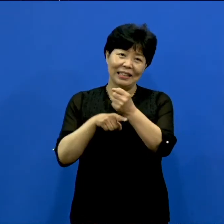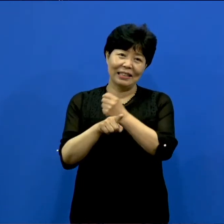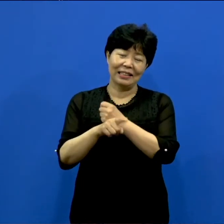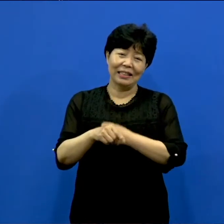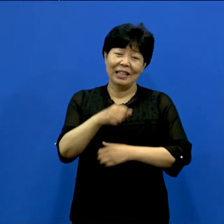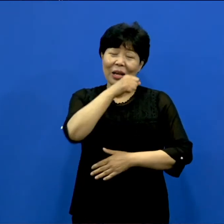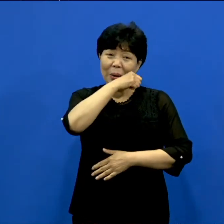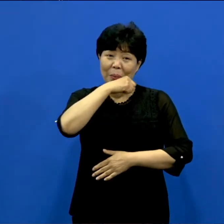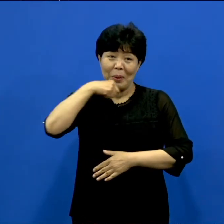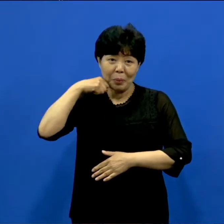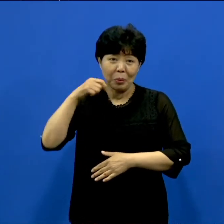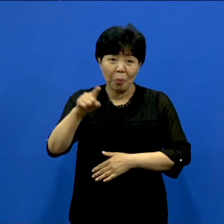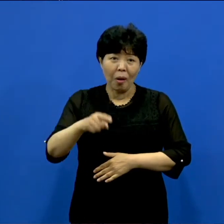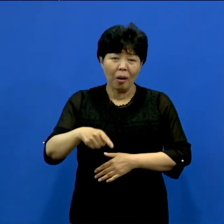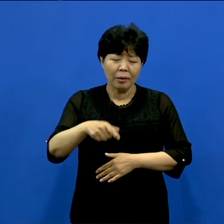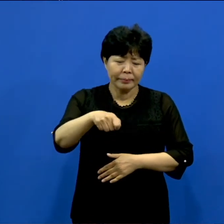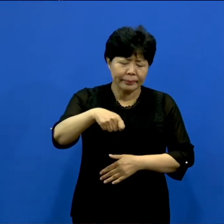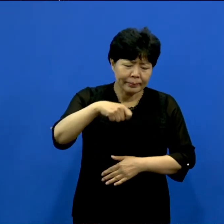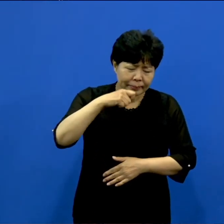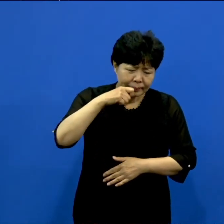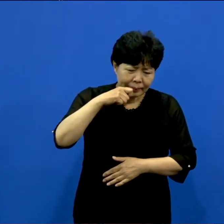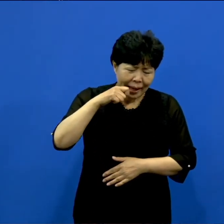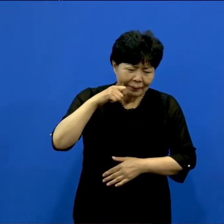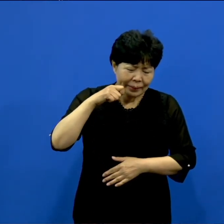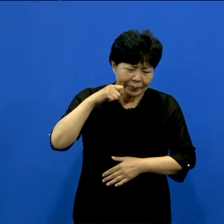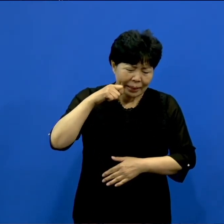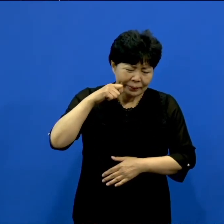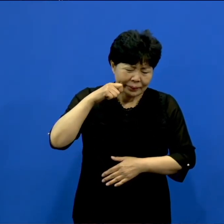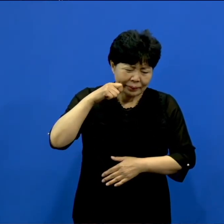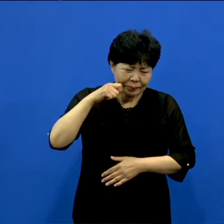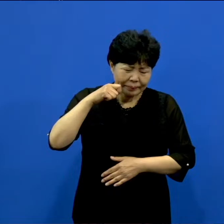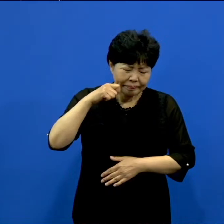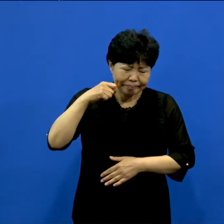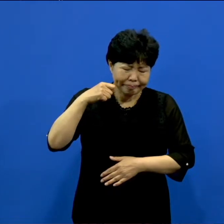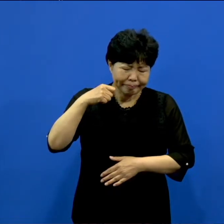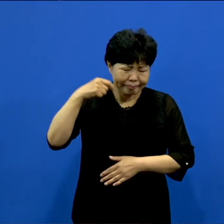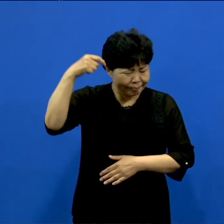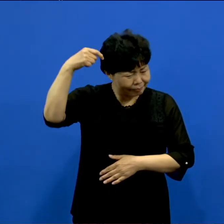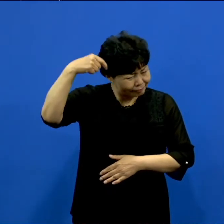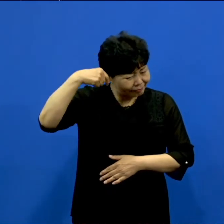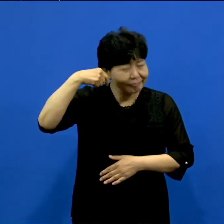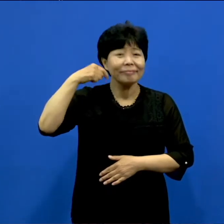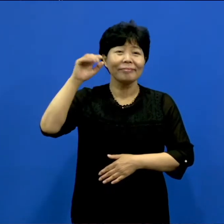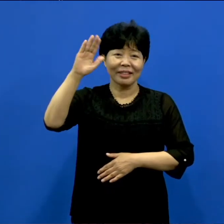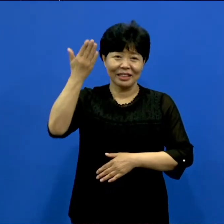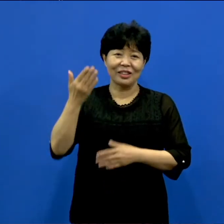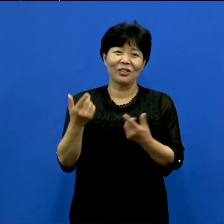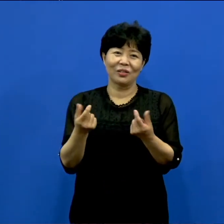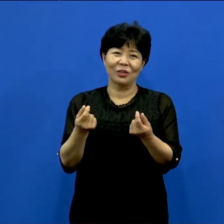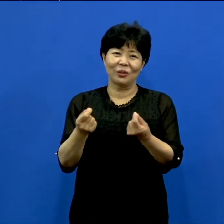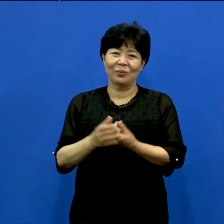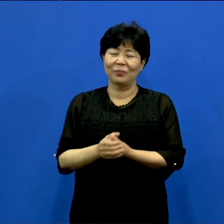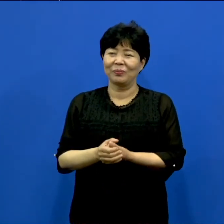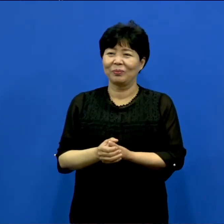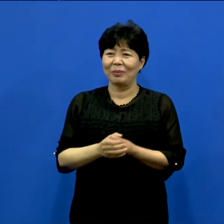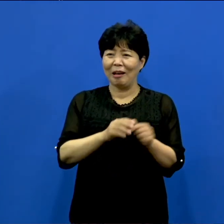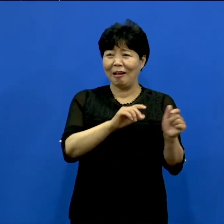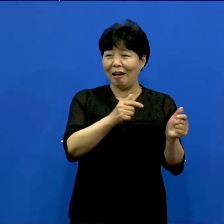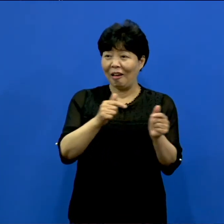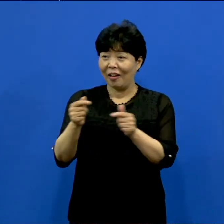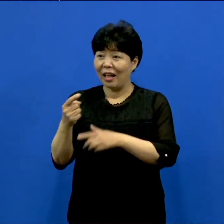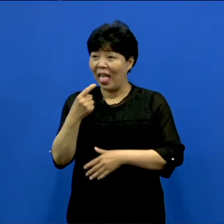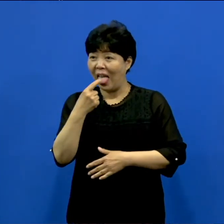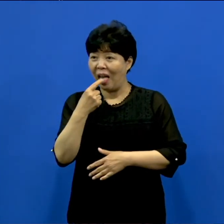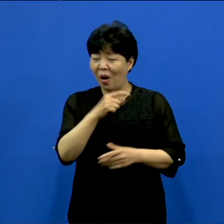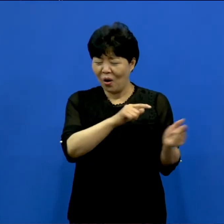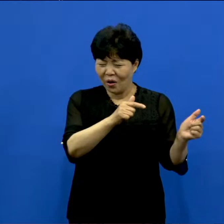보죠? 음식을 입에 넣고 씹고 혀로 이 혀의 이 맛을 다 느끼잖아요. 혀의 안에 다 여러